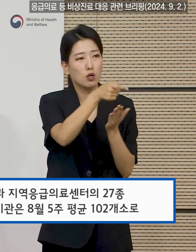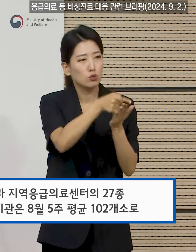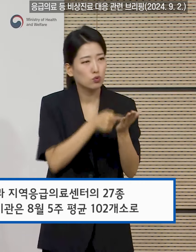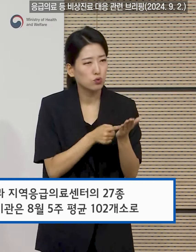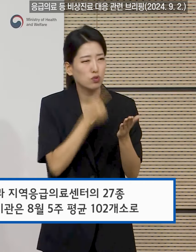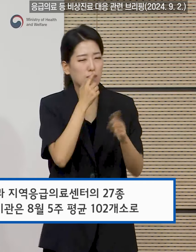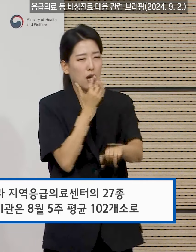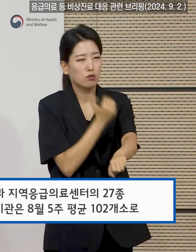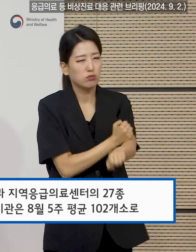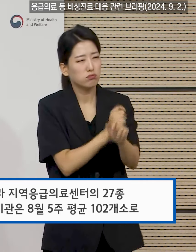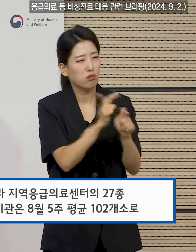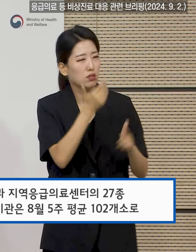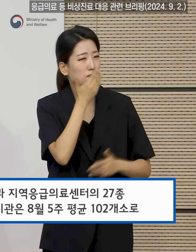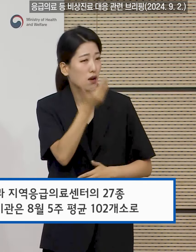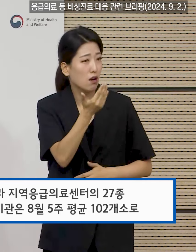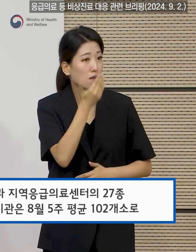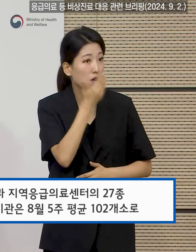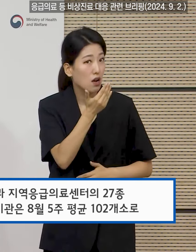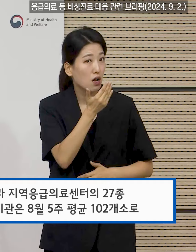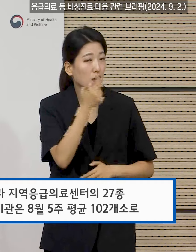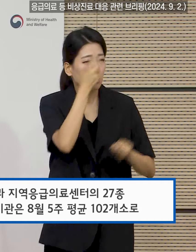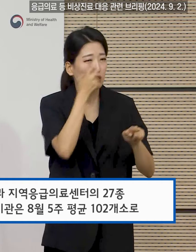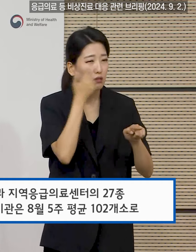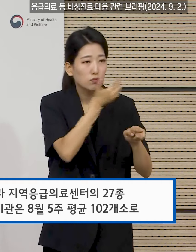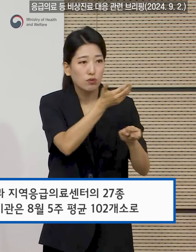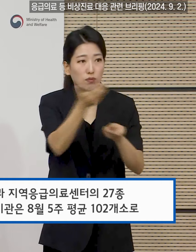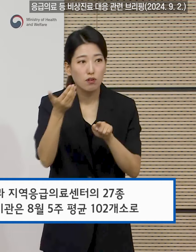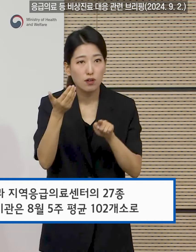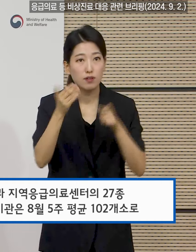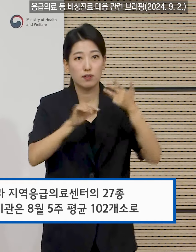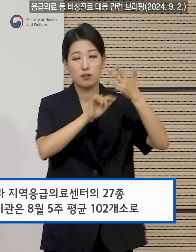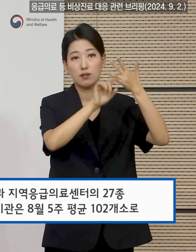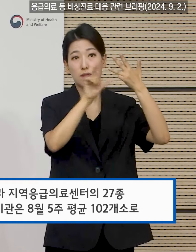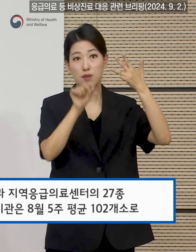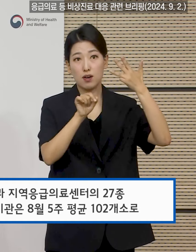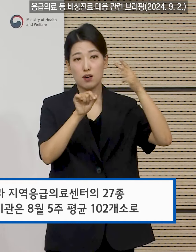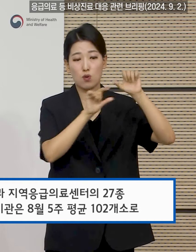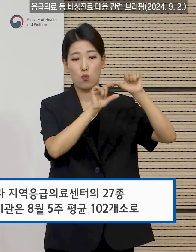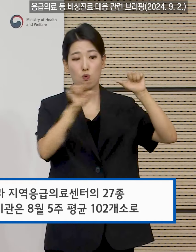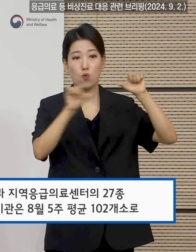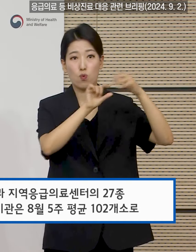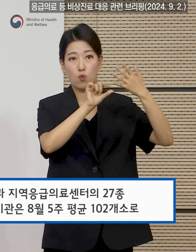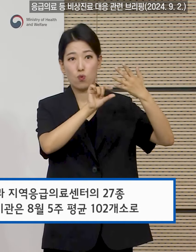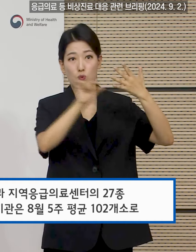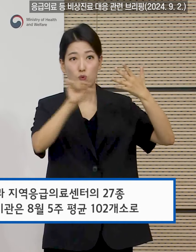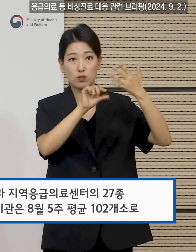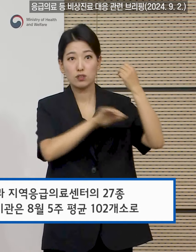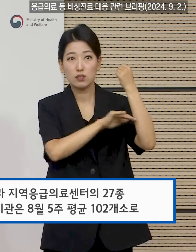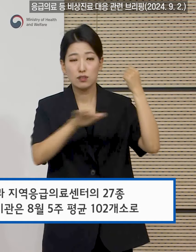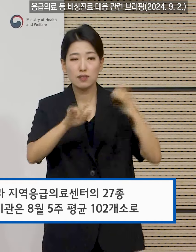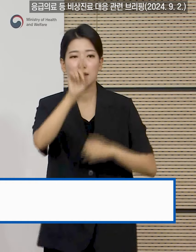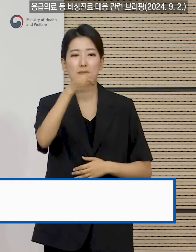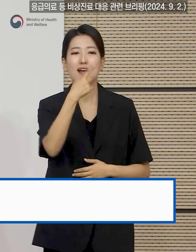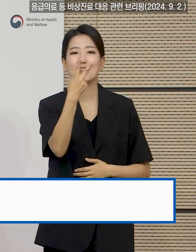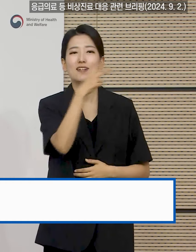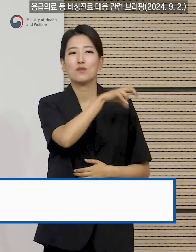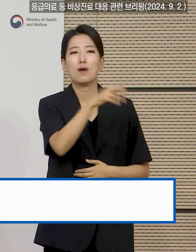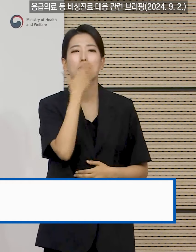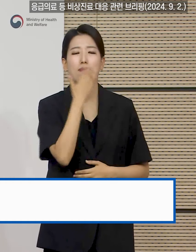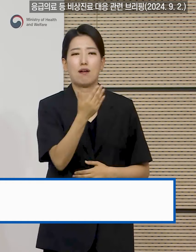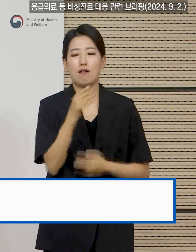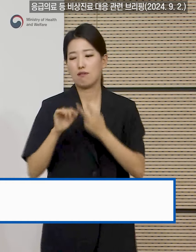분석 결과 진료가 가능한 기관은 8월 다섯째 주 평균 102개소로